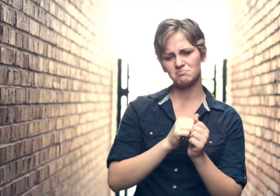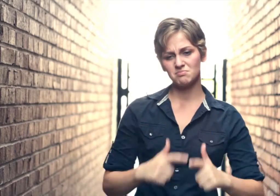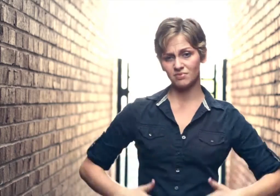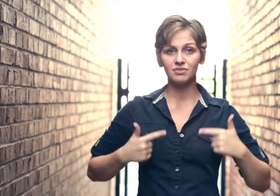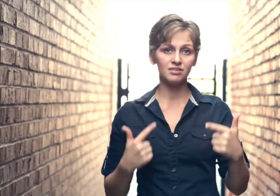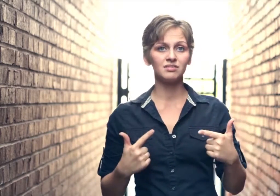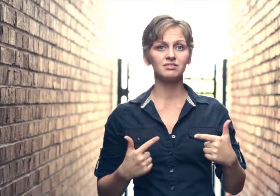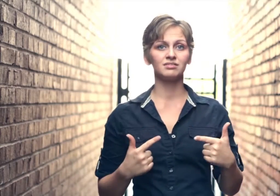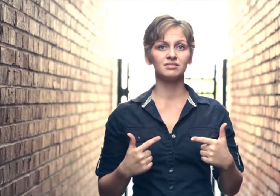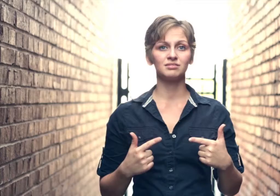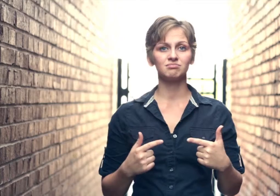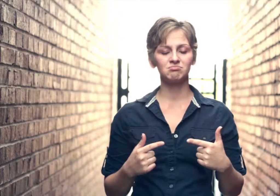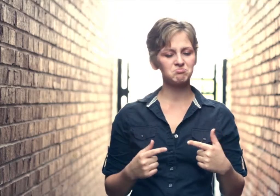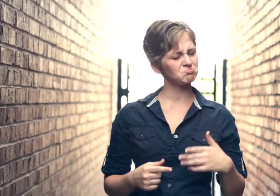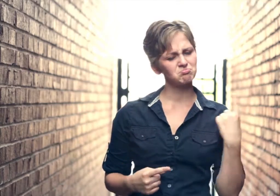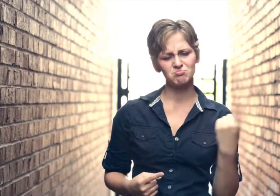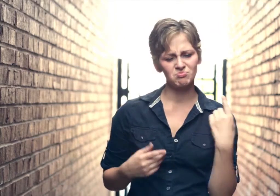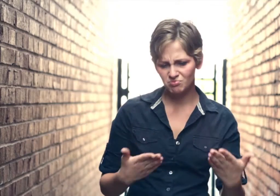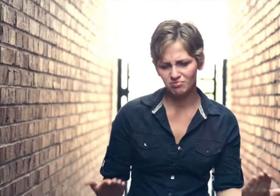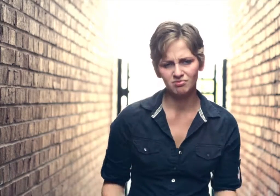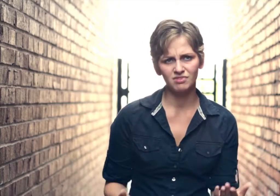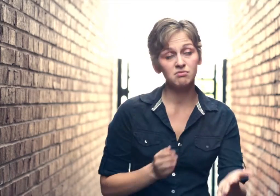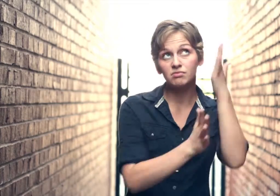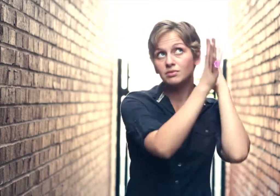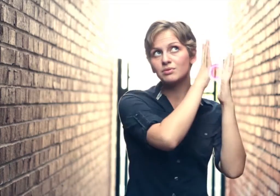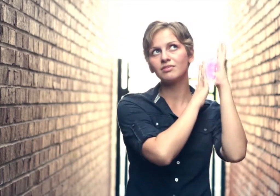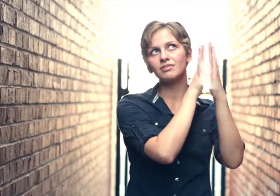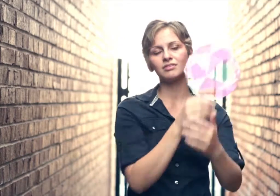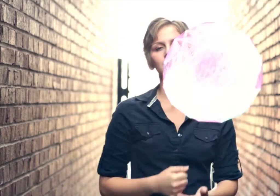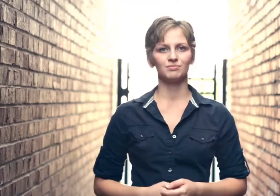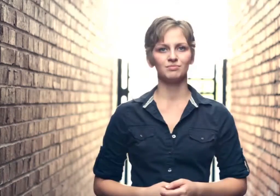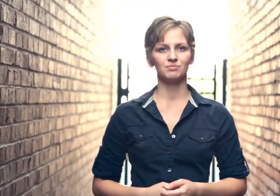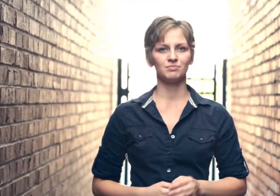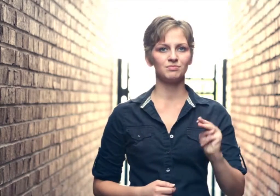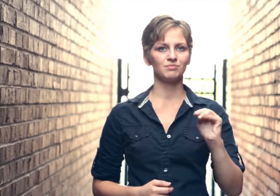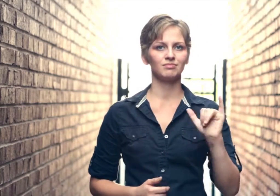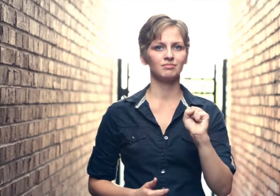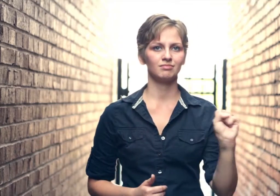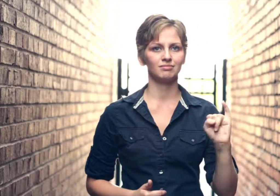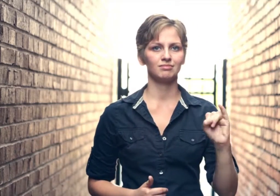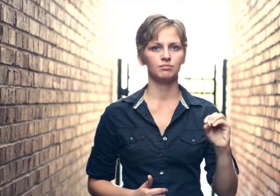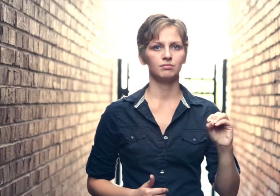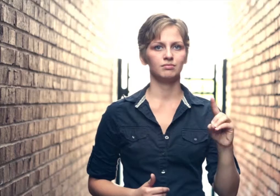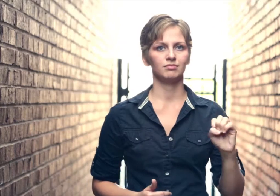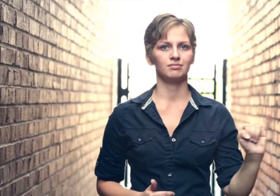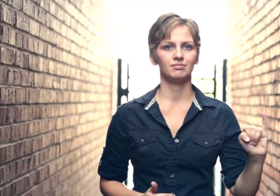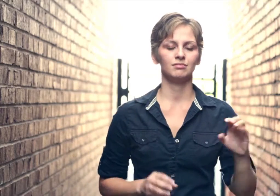Cristo hizo vivir. Ha estado aquí desde el principio. Missio Dei es un